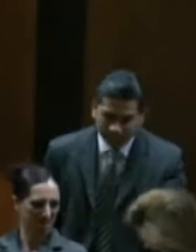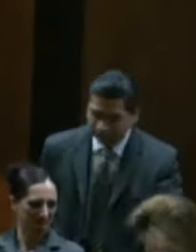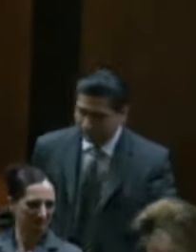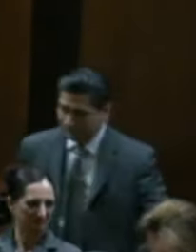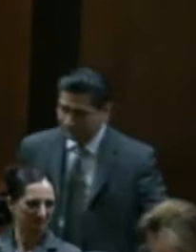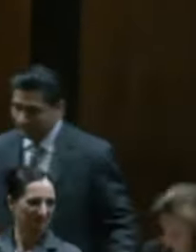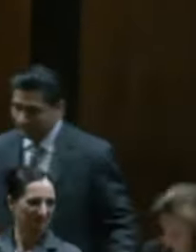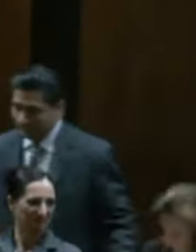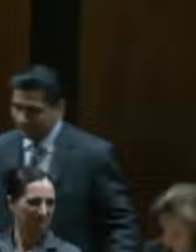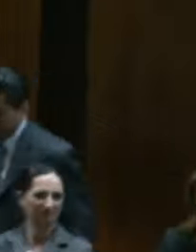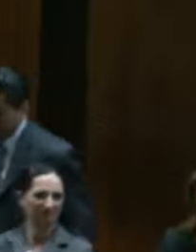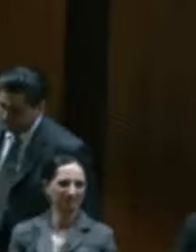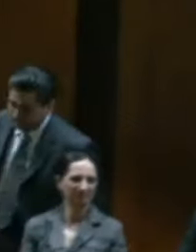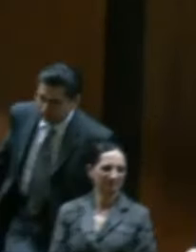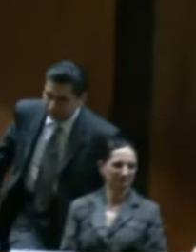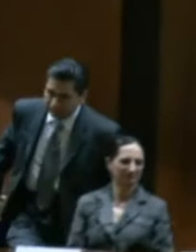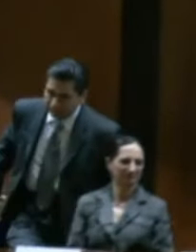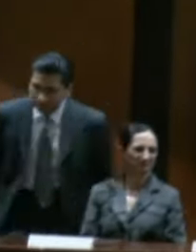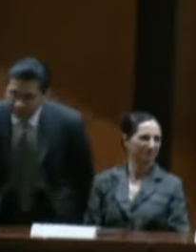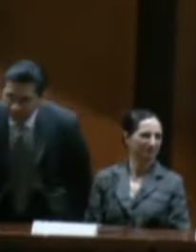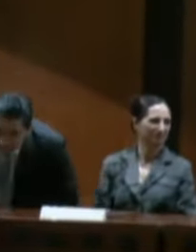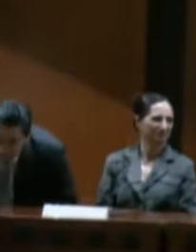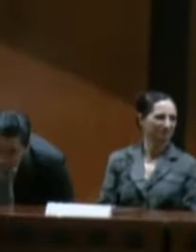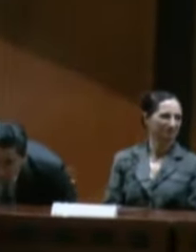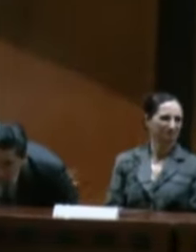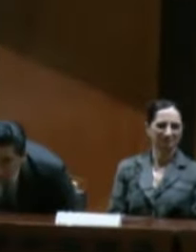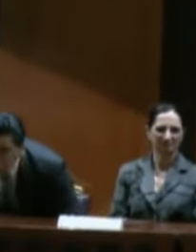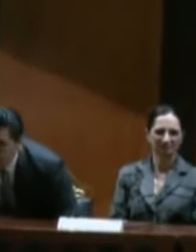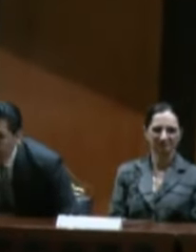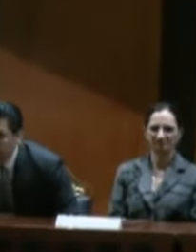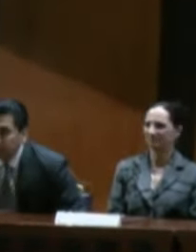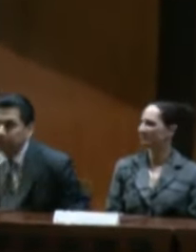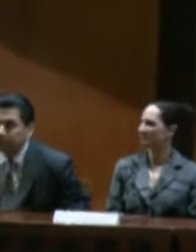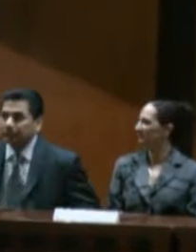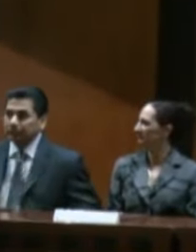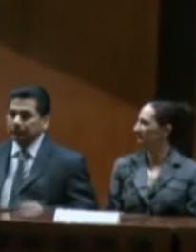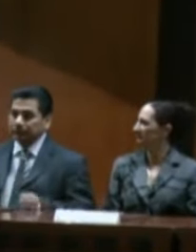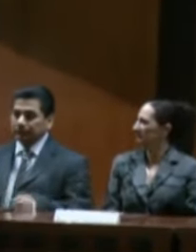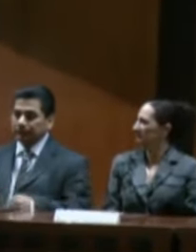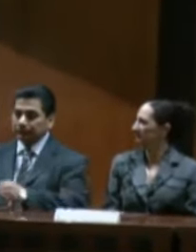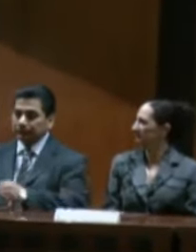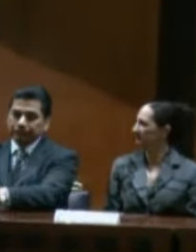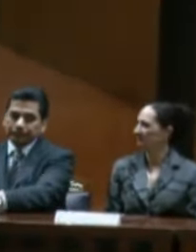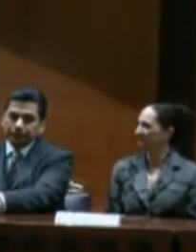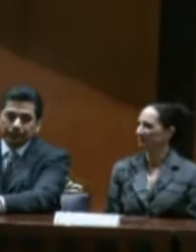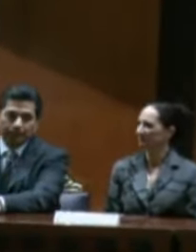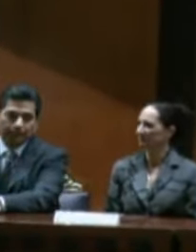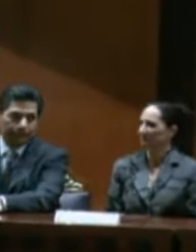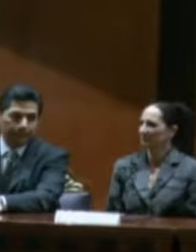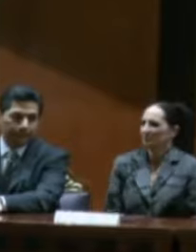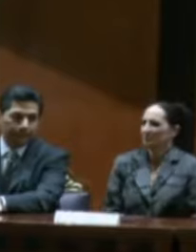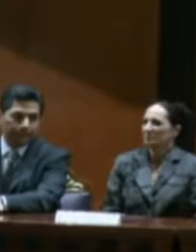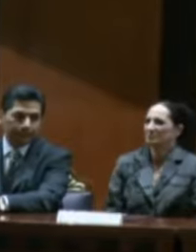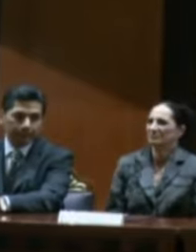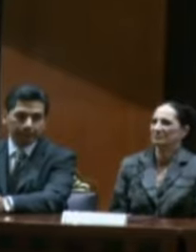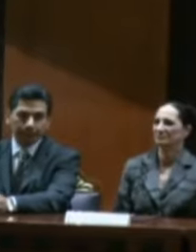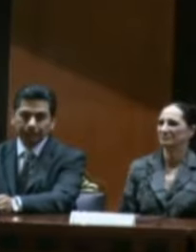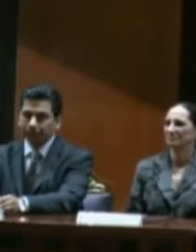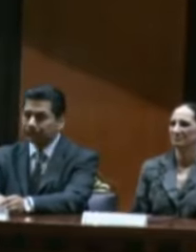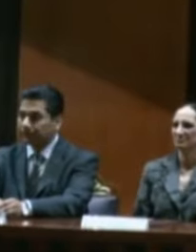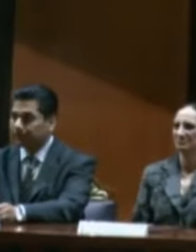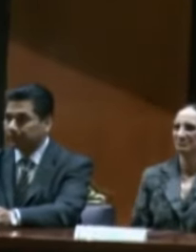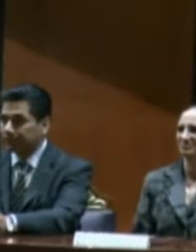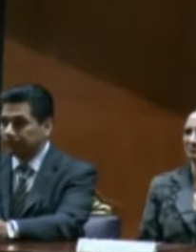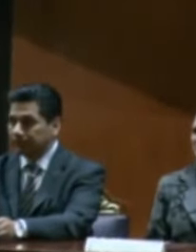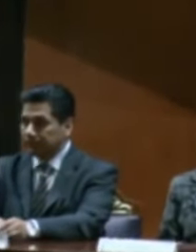todos señoras y señores recibamos en este escenario con un gran aplauso a los emisarios de la suerte y la fortuna